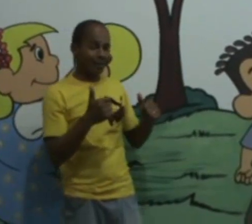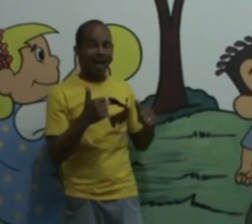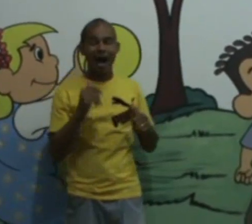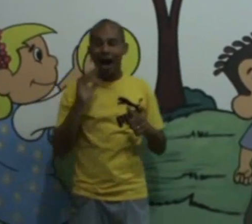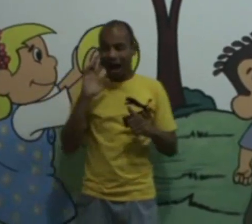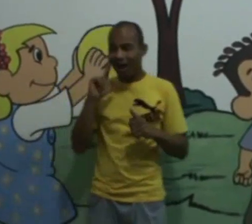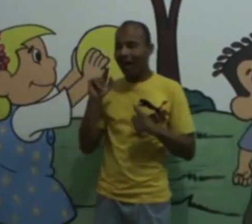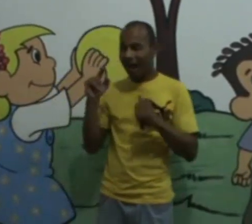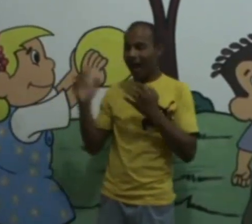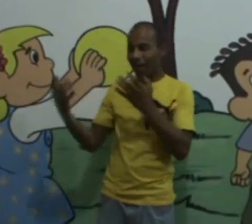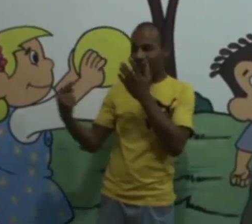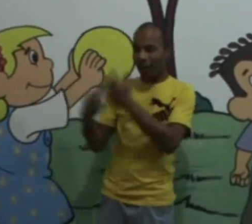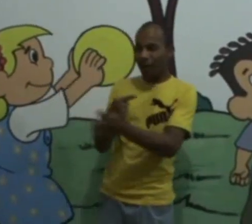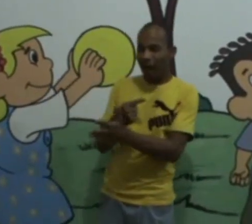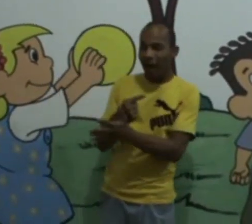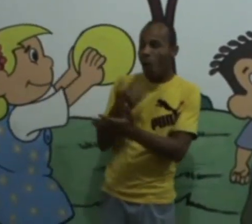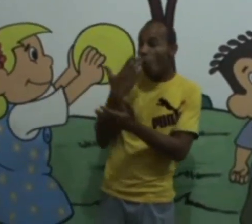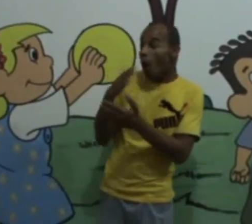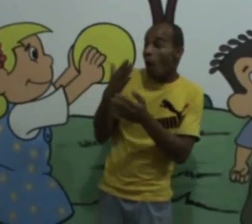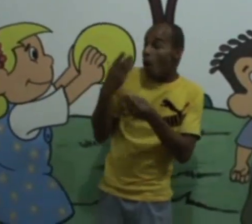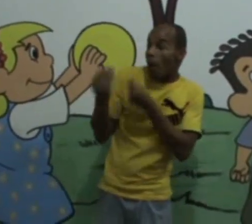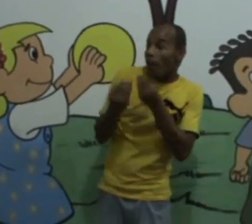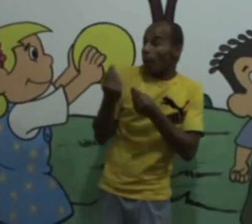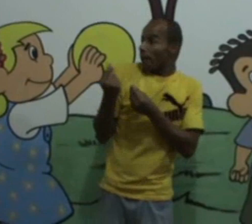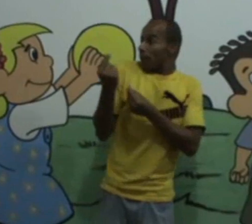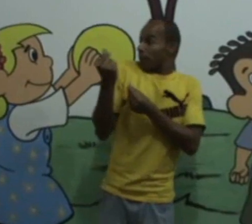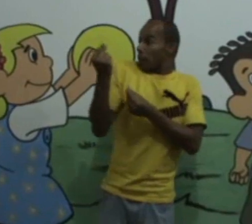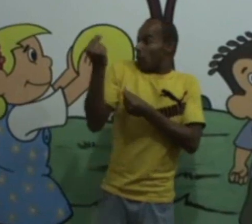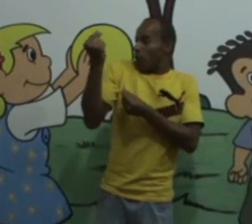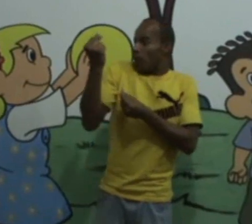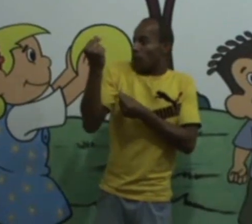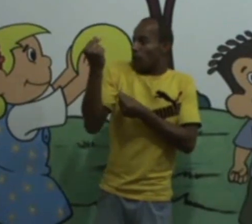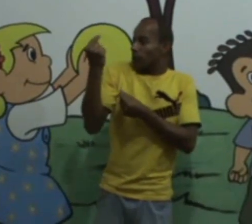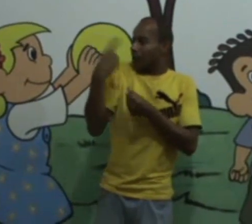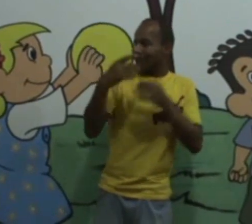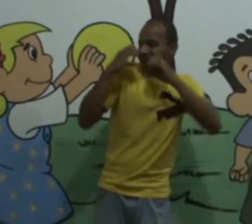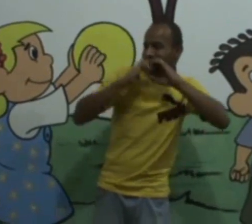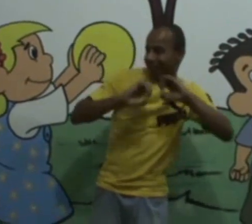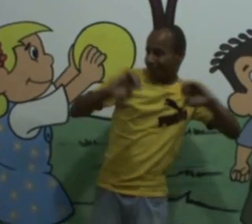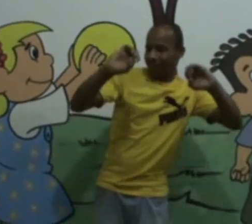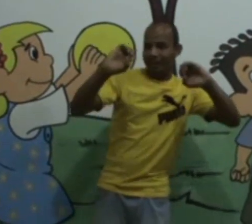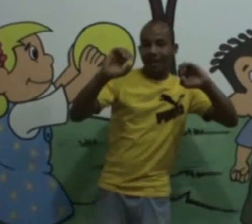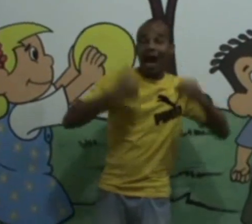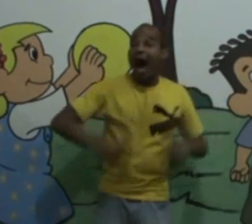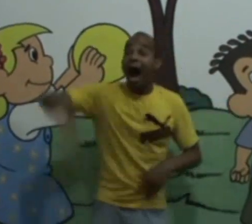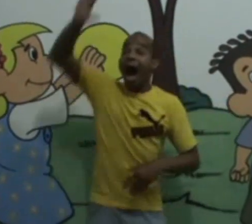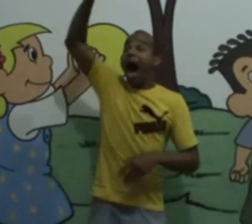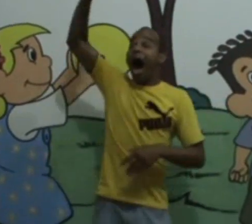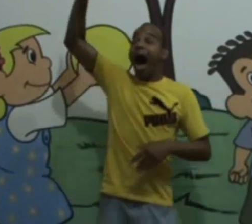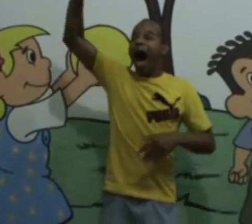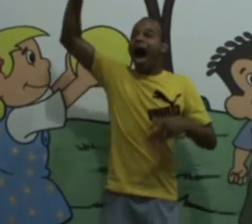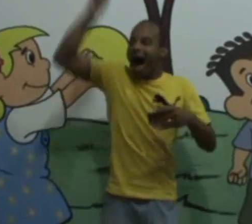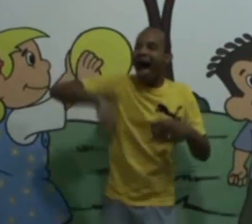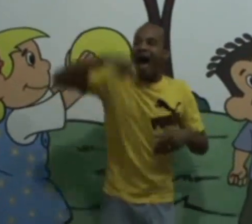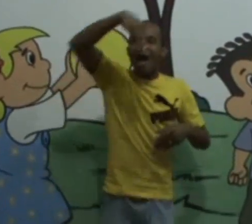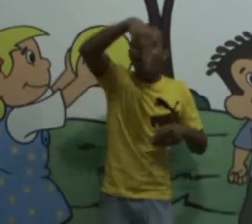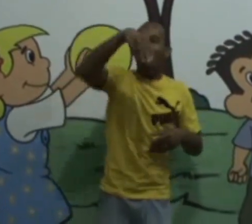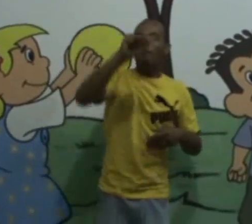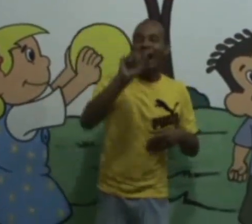o material precioso que é tirado das presas do elefante. O fato é que eu sabia a resposta.